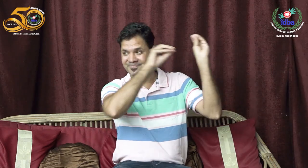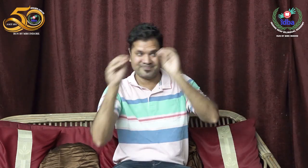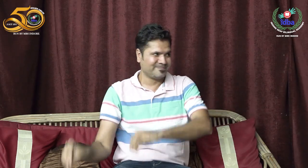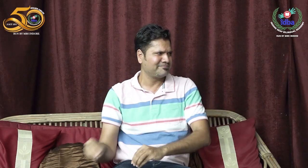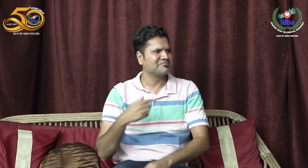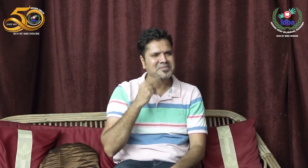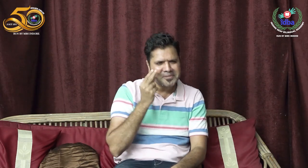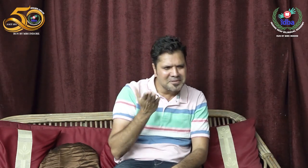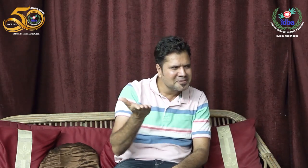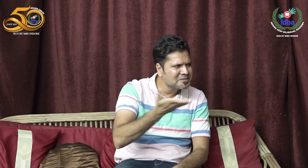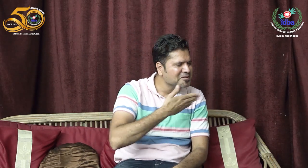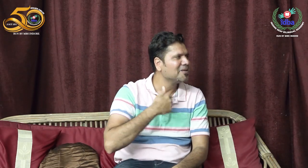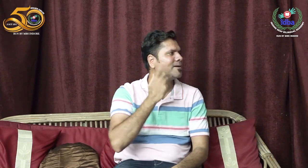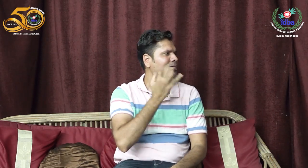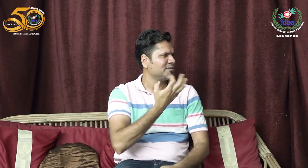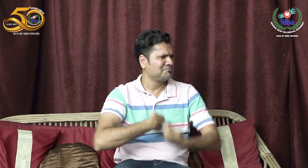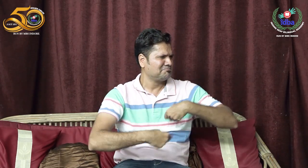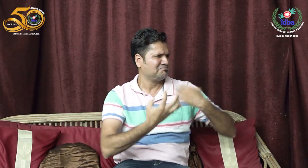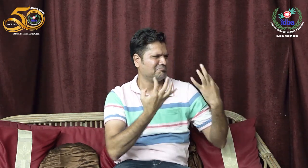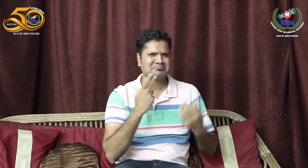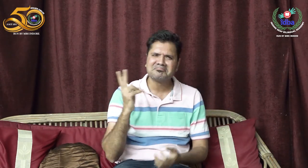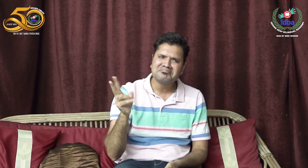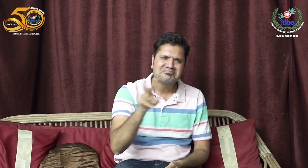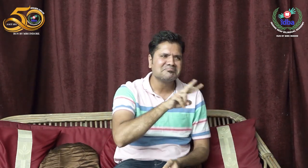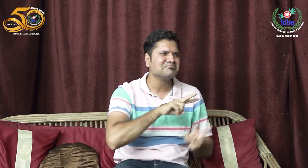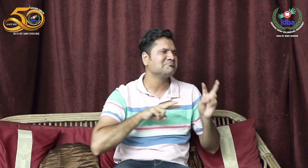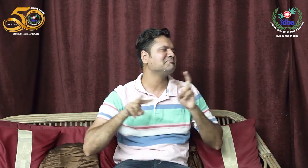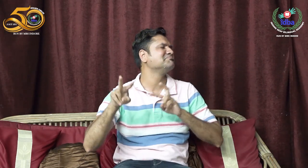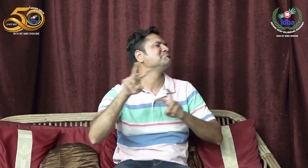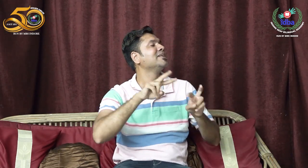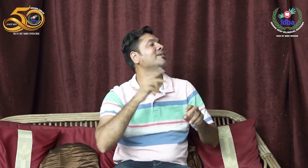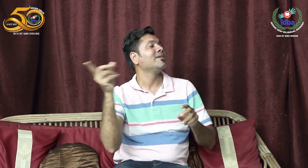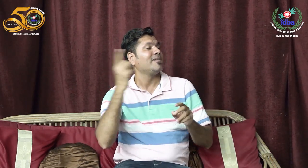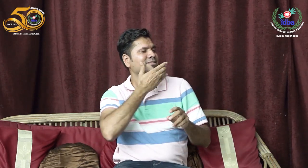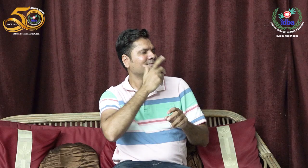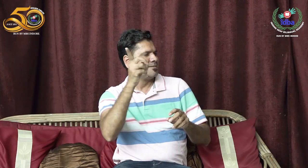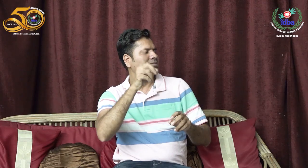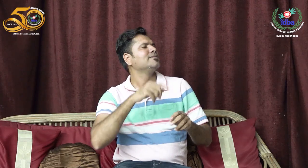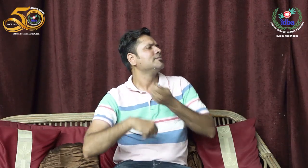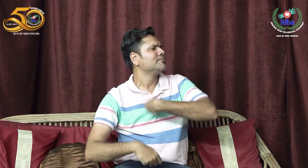फिर अब जो है मेरा इंटरेस्ट बहुत ज़्यादा है। अब मैं देखता हूँ यहाँ बहुत सारे अच्छे अच्छे लोग हैं जिनको बहुत अच्छा क्रिकेट आता है, जैसे